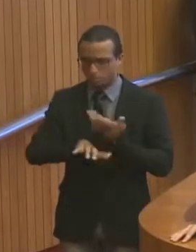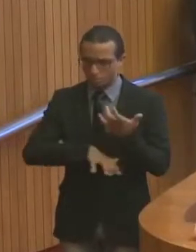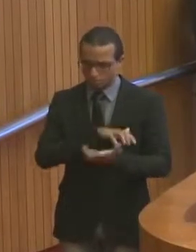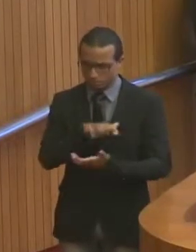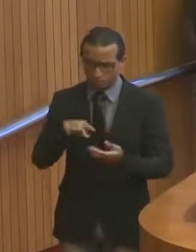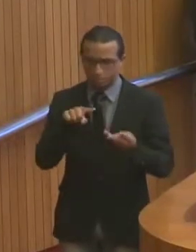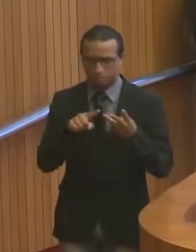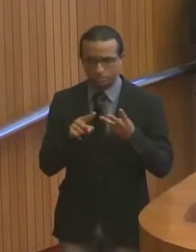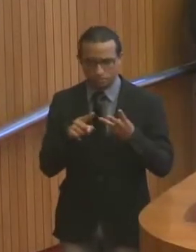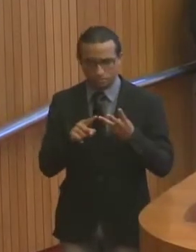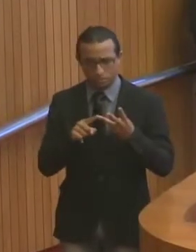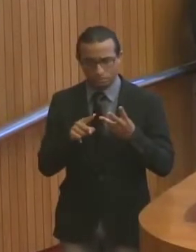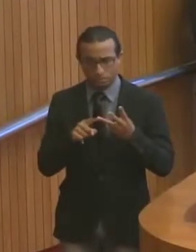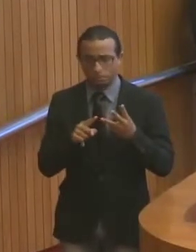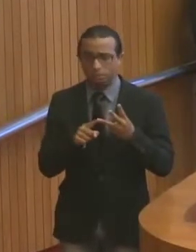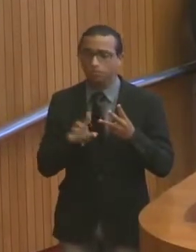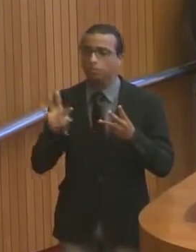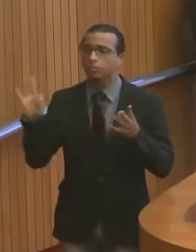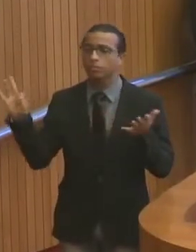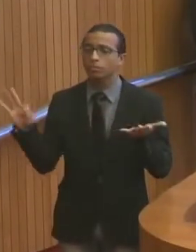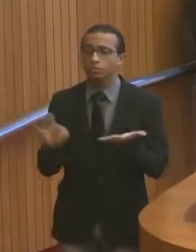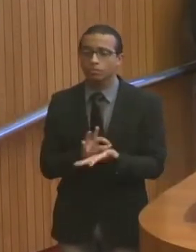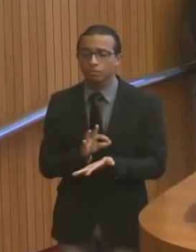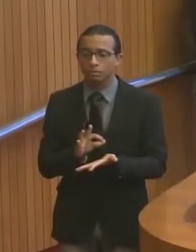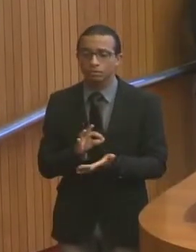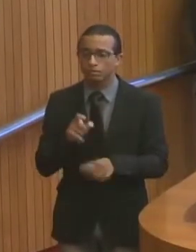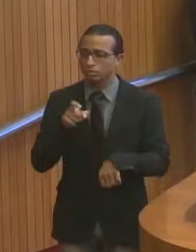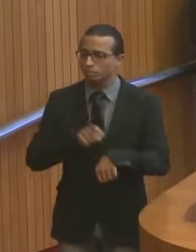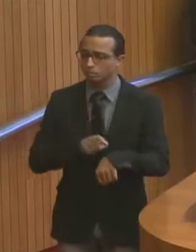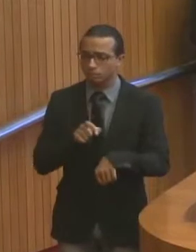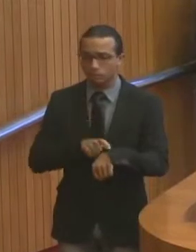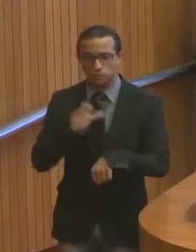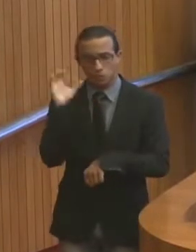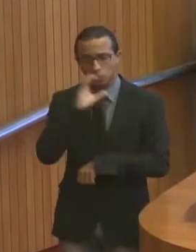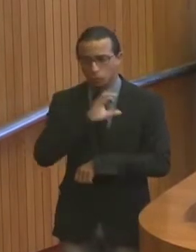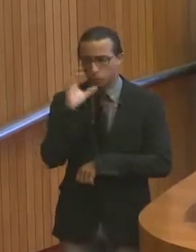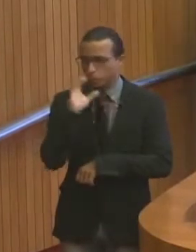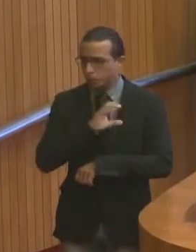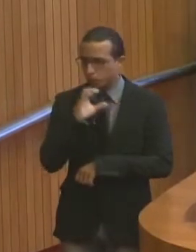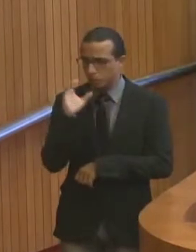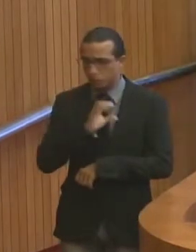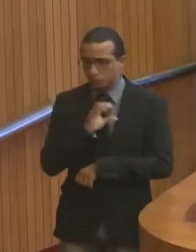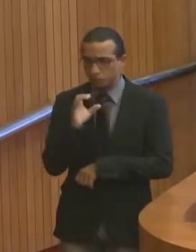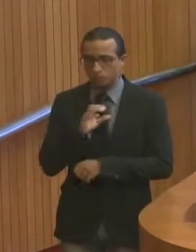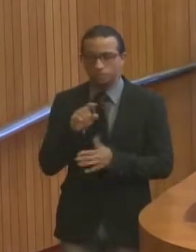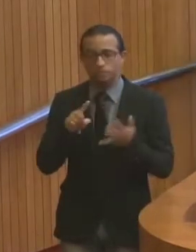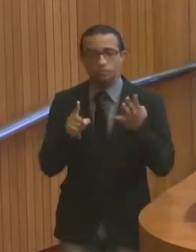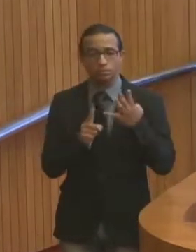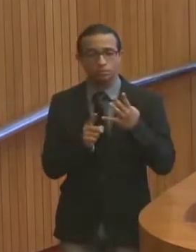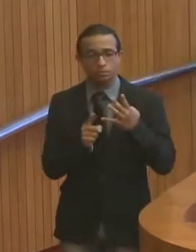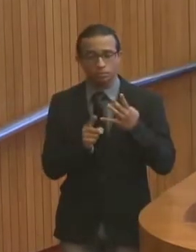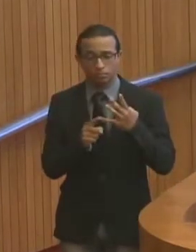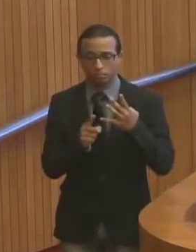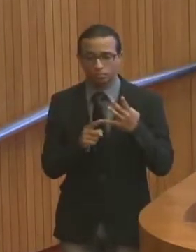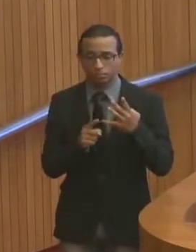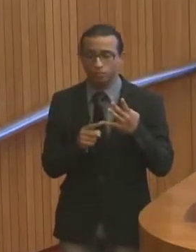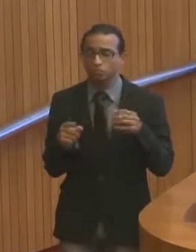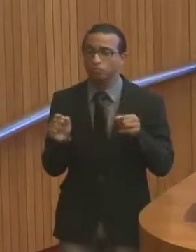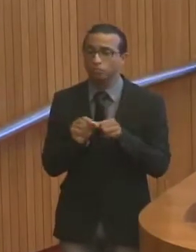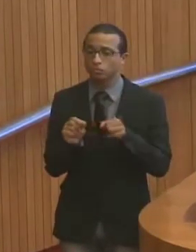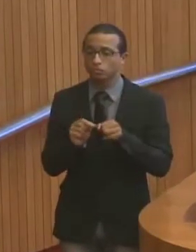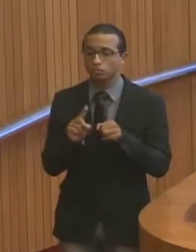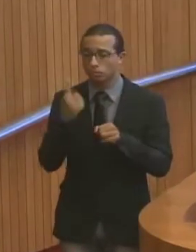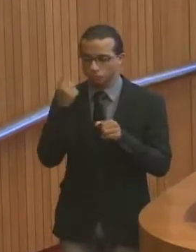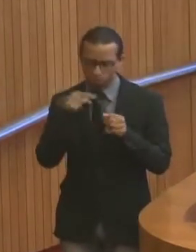Terceiro, a contratação emergencial. A quarta, a realização de